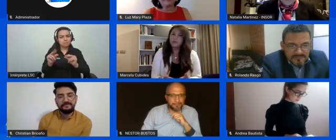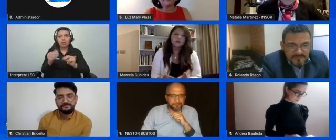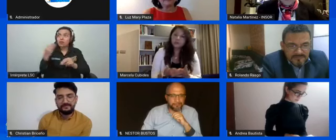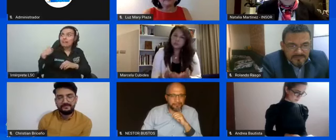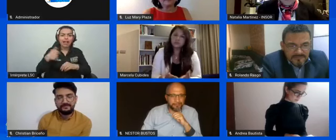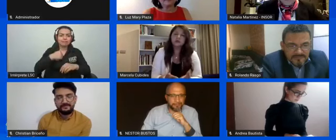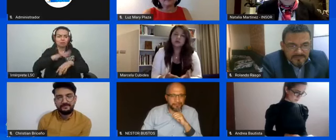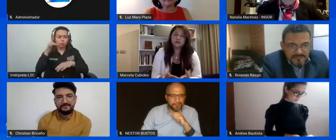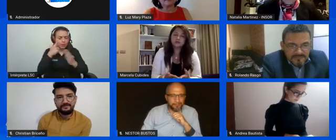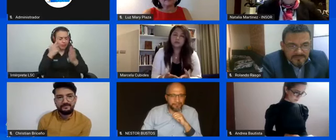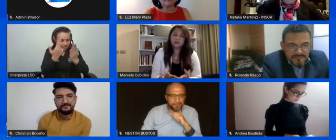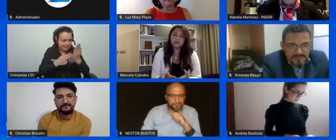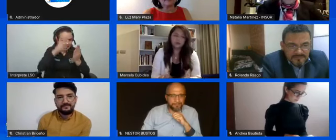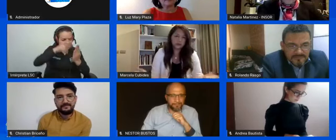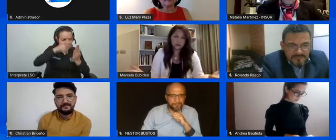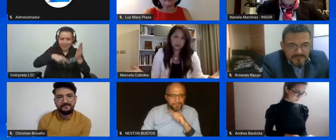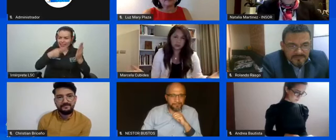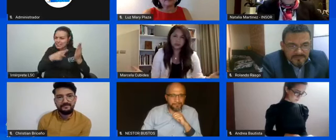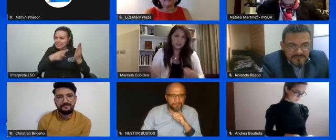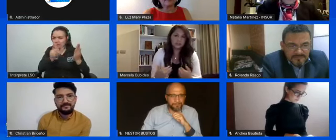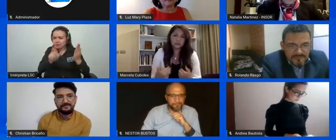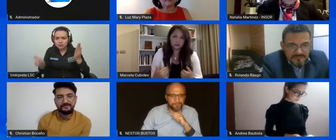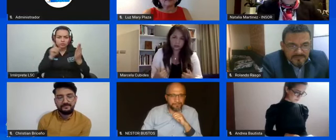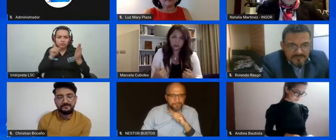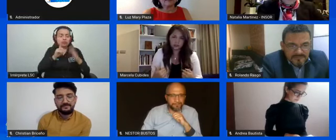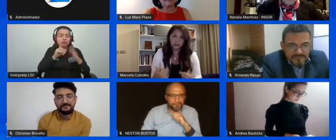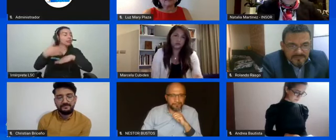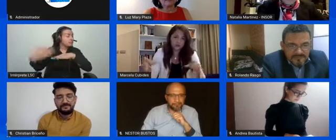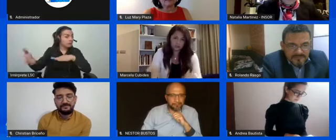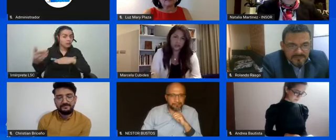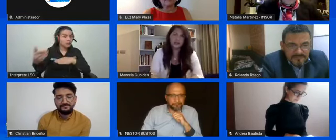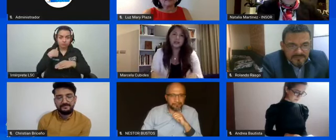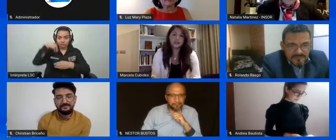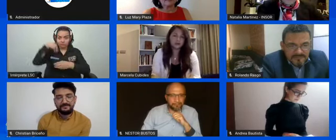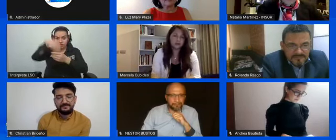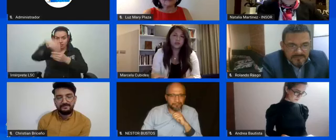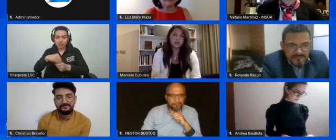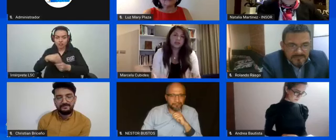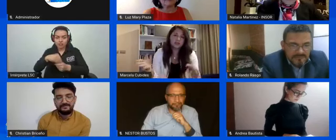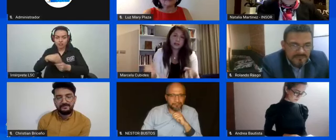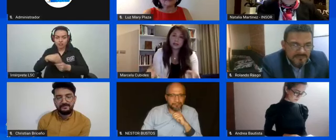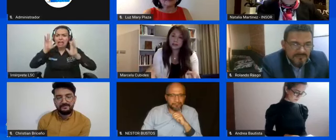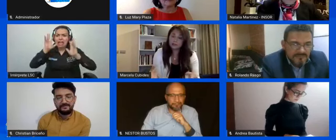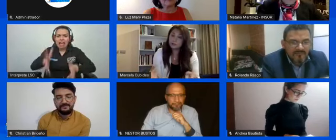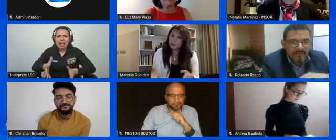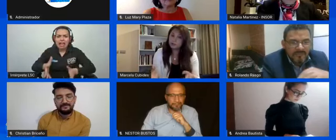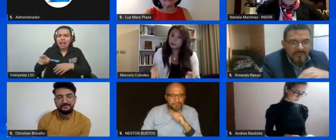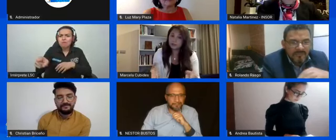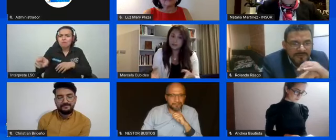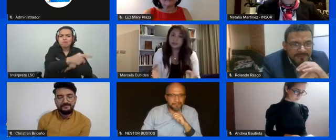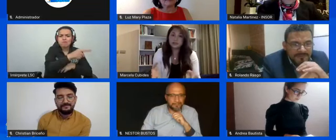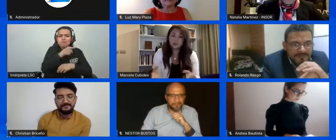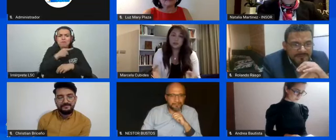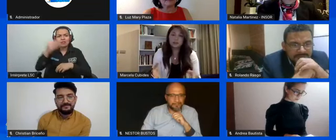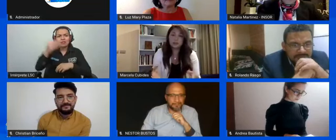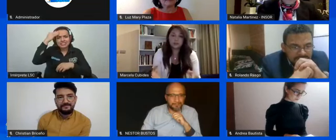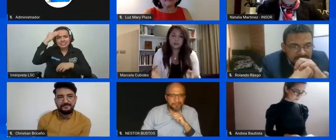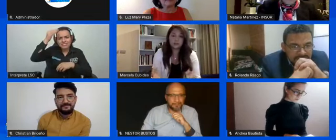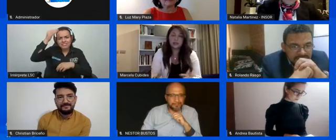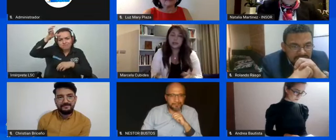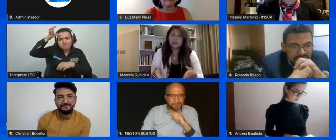personas con muchísimo conocimiento, y entonces dije, no necesito yo saberlo todo. Si aquí en el INSOR están en ese momento casi más de